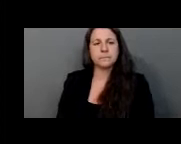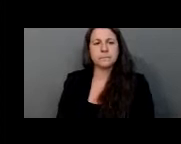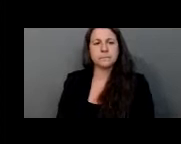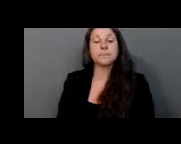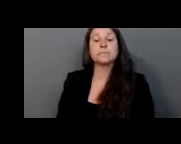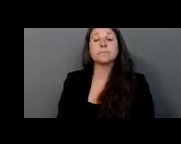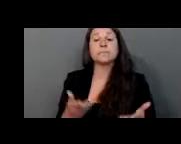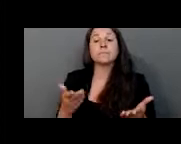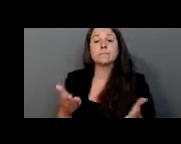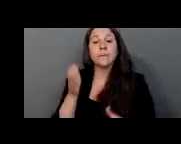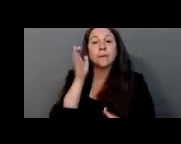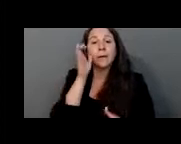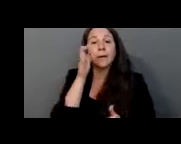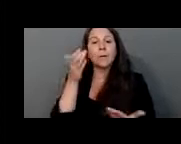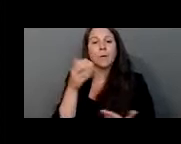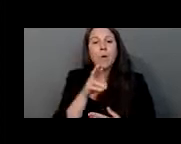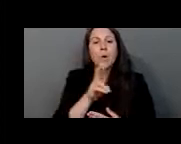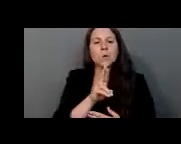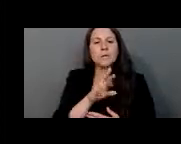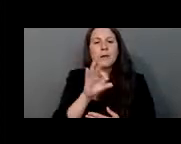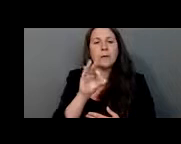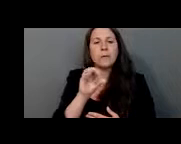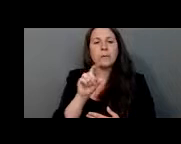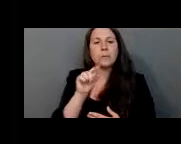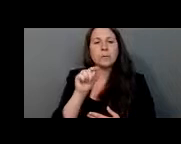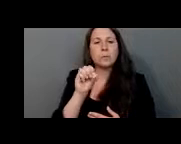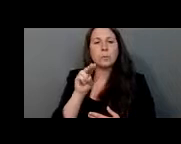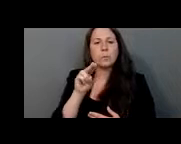Maintenant, nous allons écouter Rosita Fotouhi